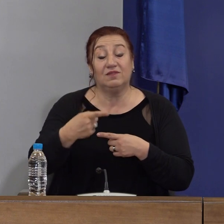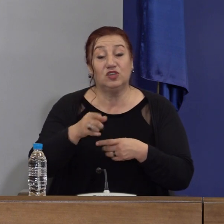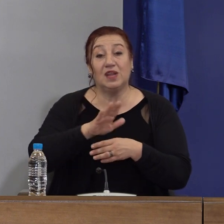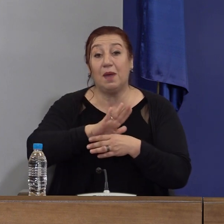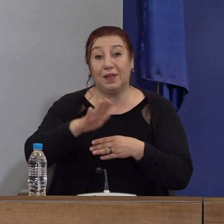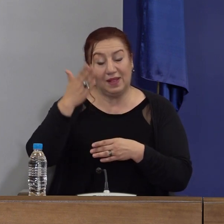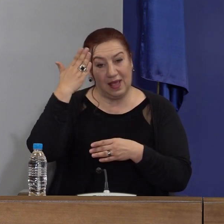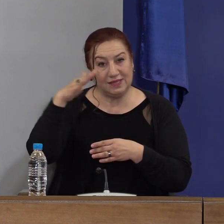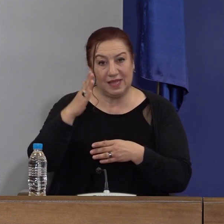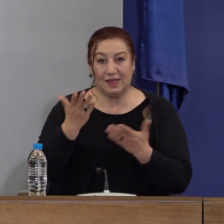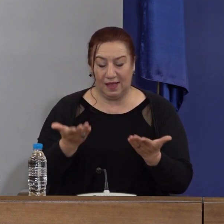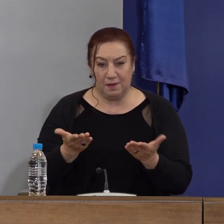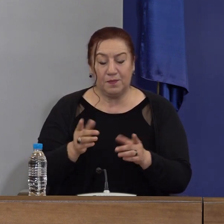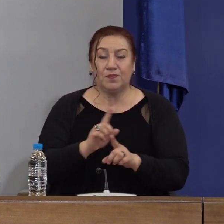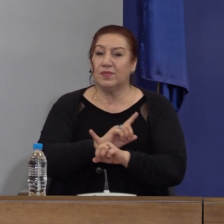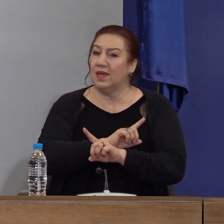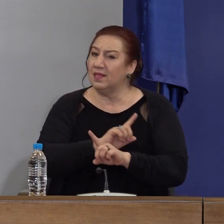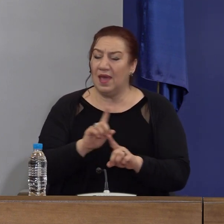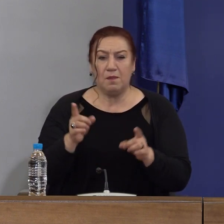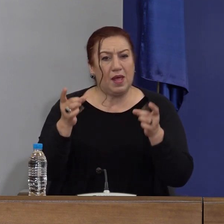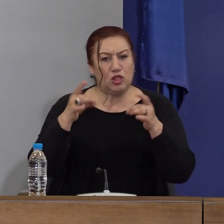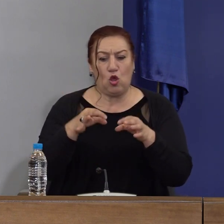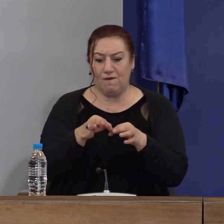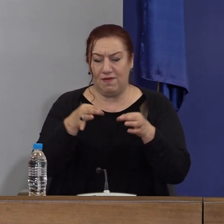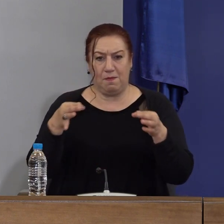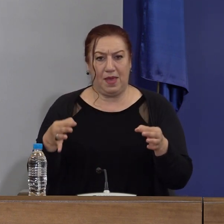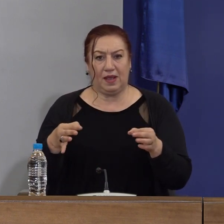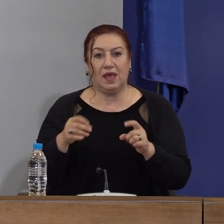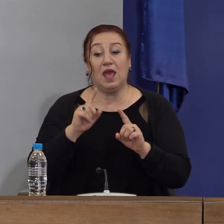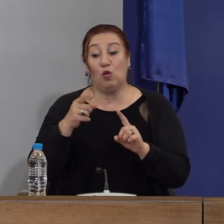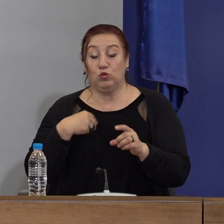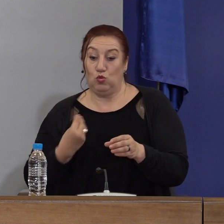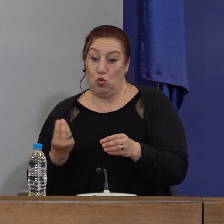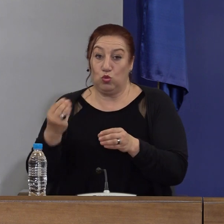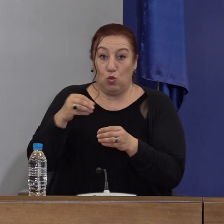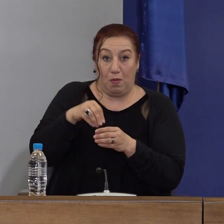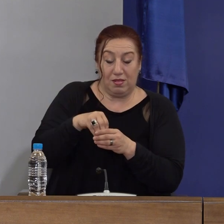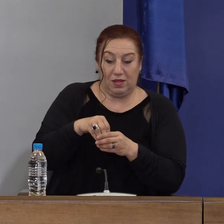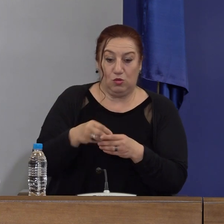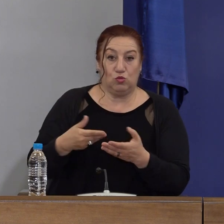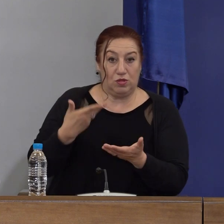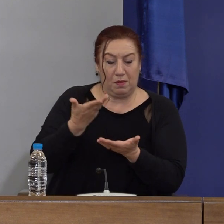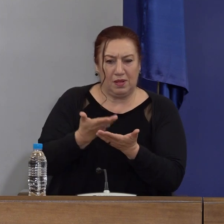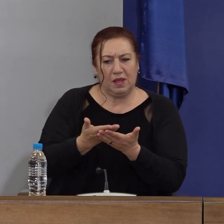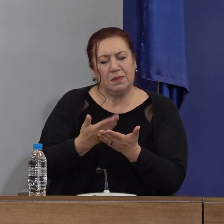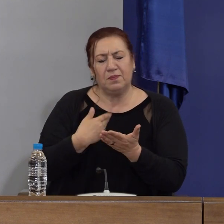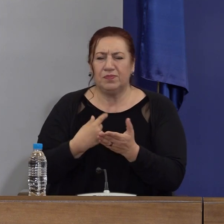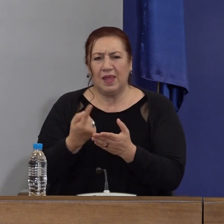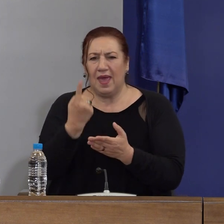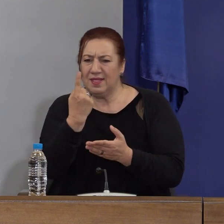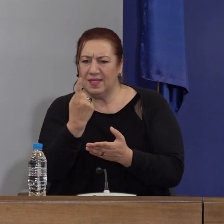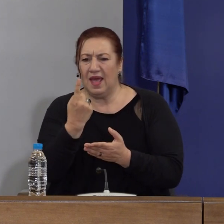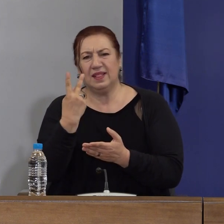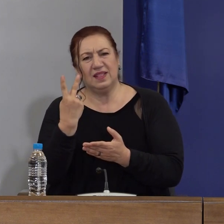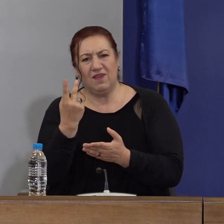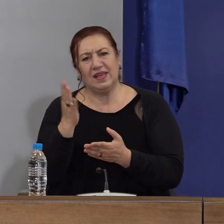дена. Няма нови мерки, които да се прилагат, с изключение на една-две, за които ще кажа